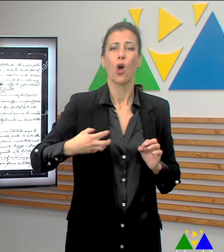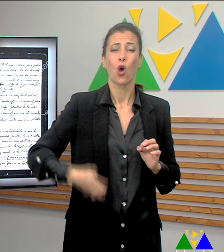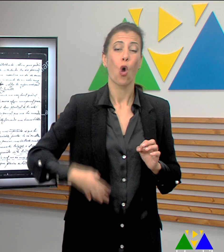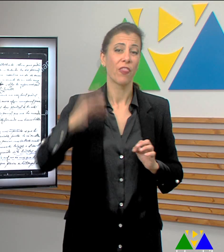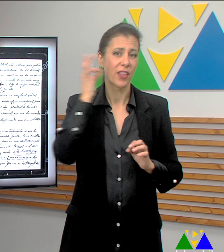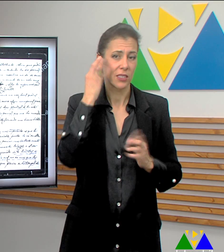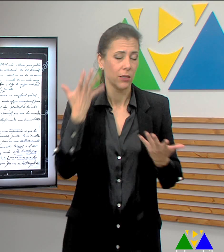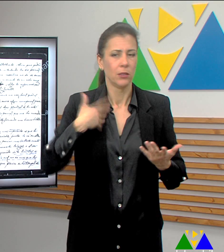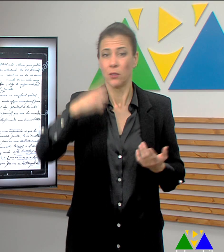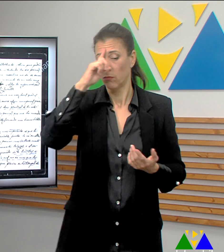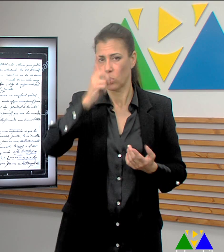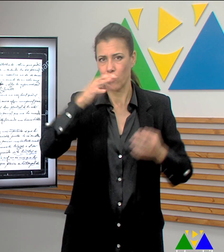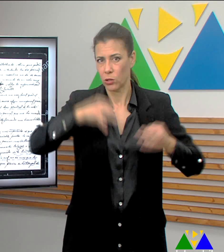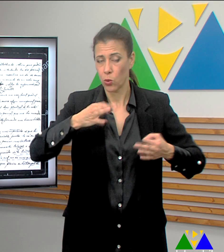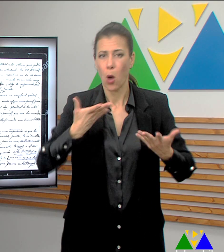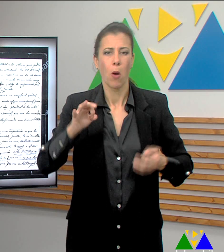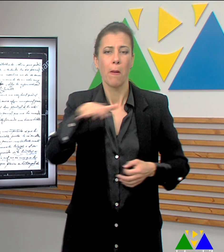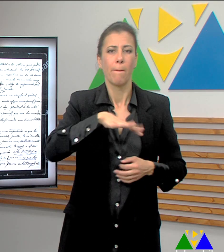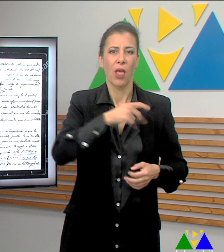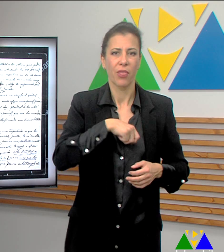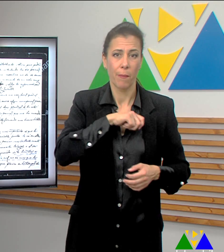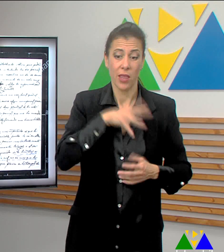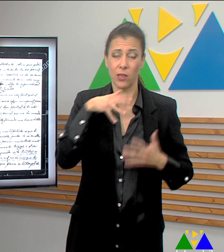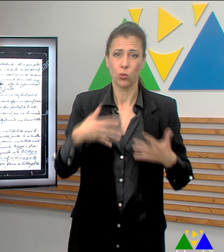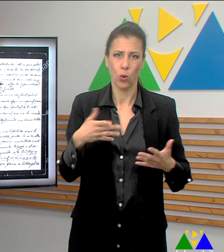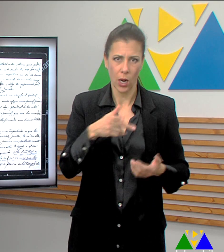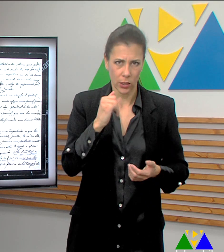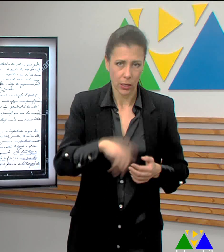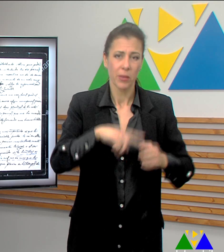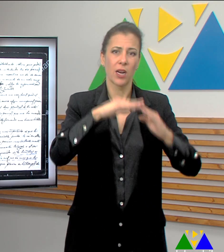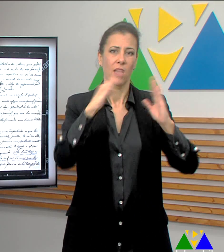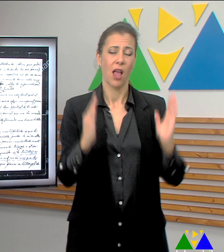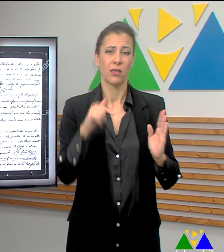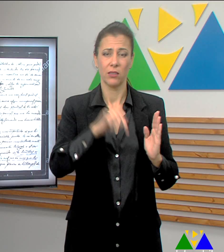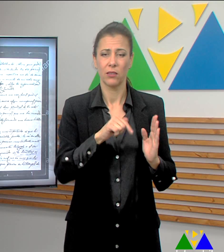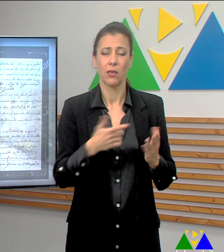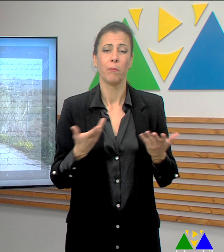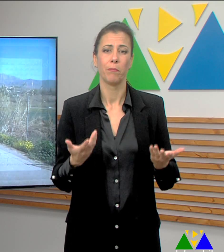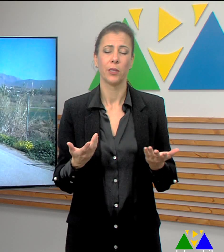tampoco lo sabemos, o en la Plaza de España, la actual Plaza de España tenían su casa solariega,